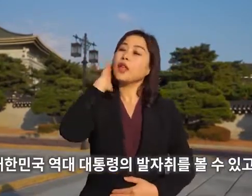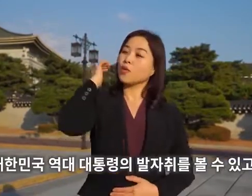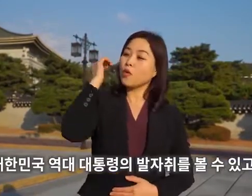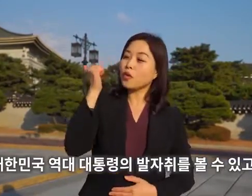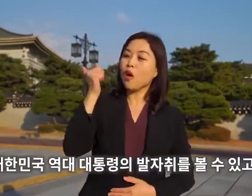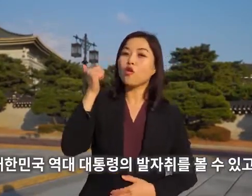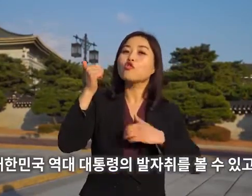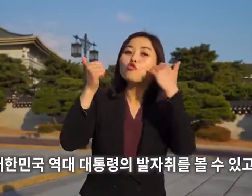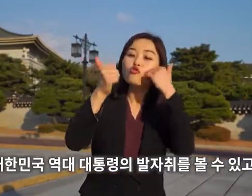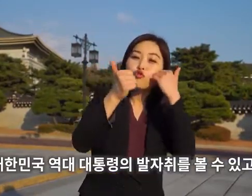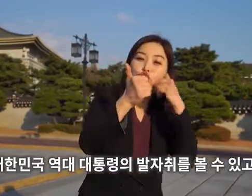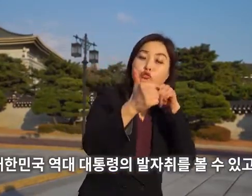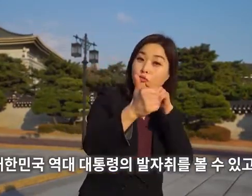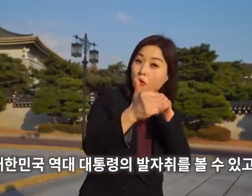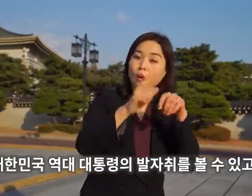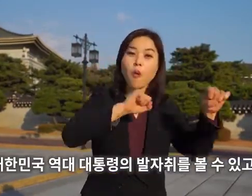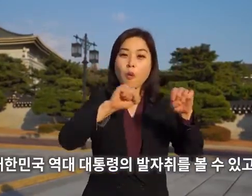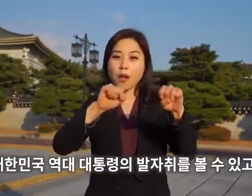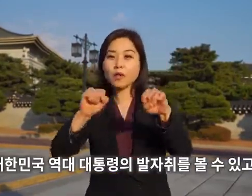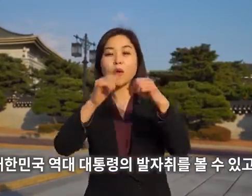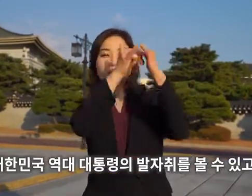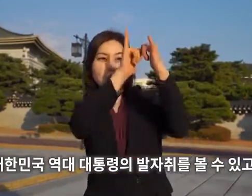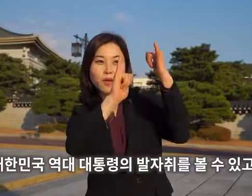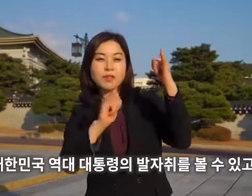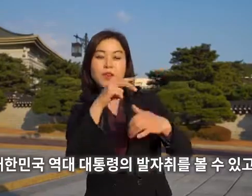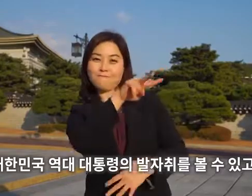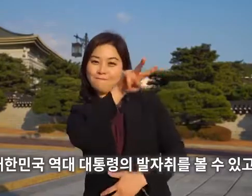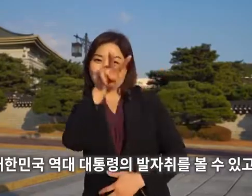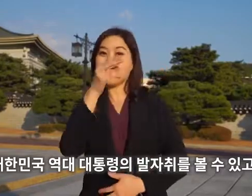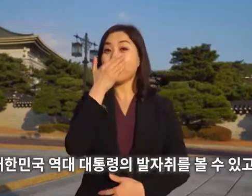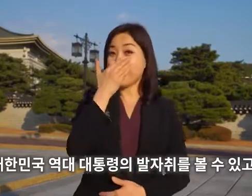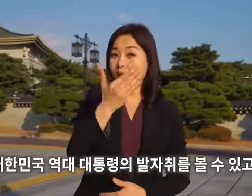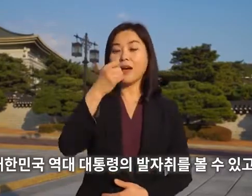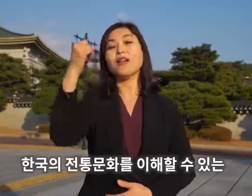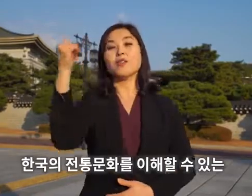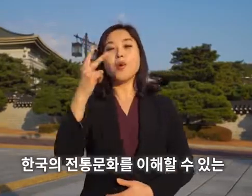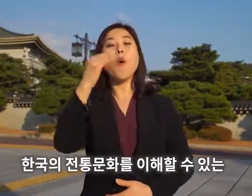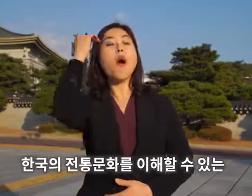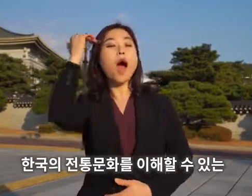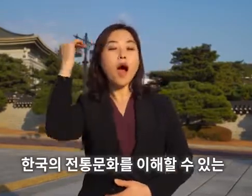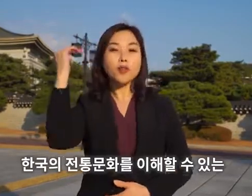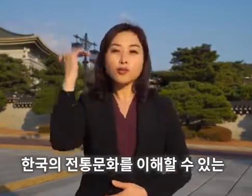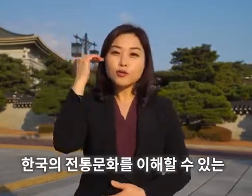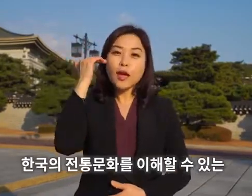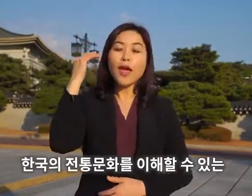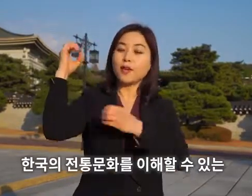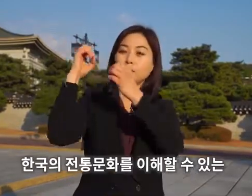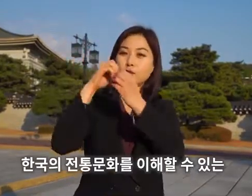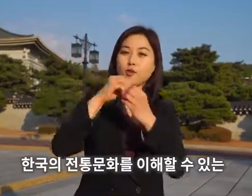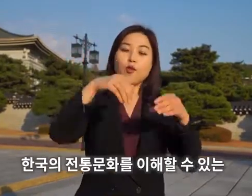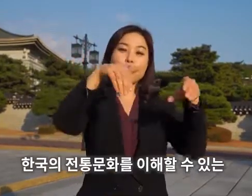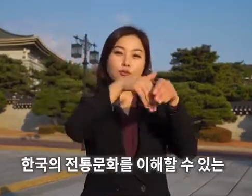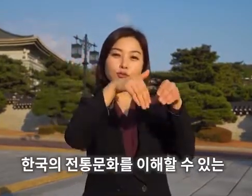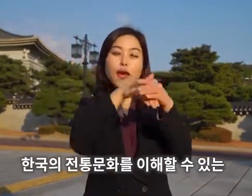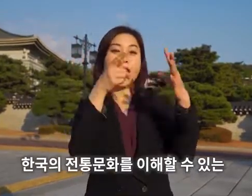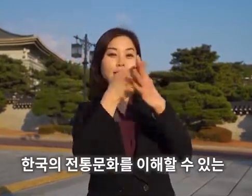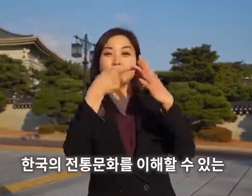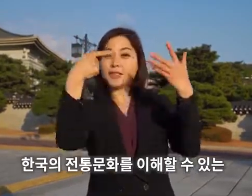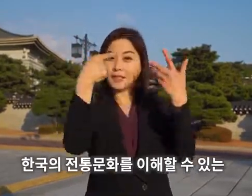대한민국 역대 대통령의 발자취를 볼 수 있고 한국의 전통 문화를 이해할 수 있는